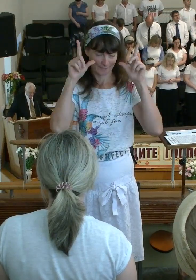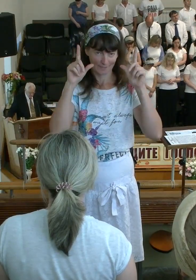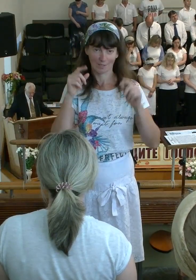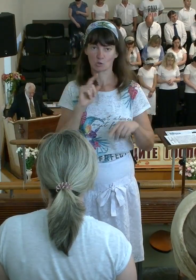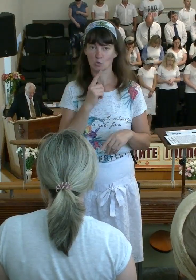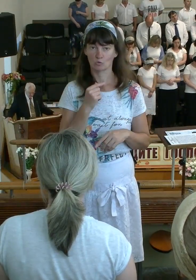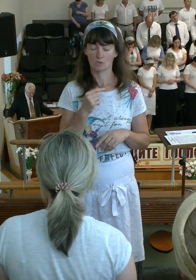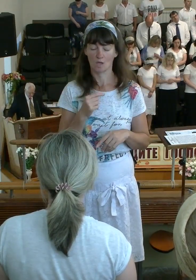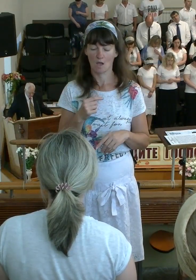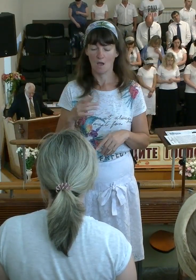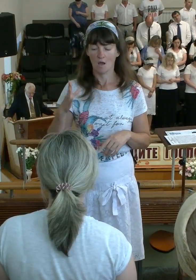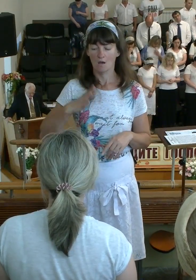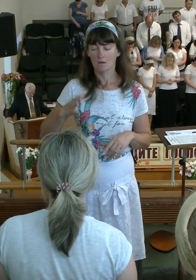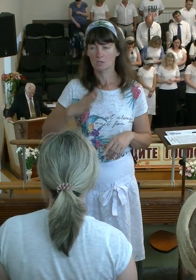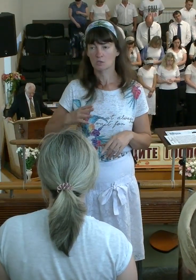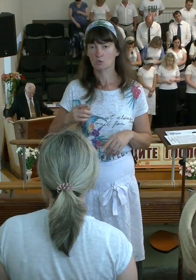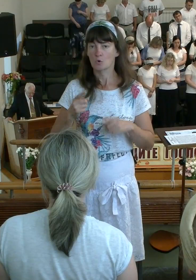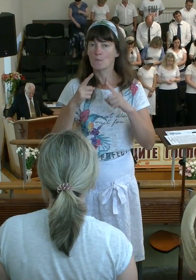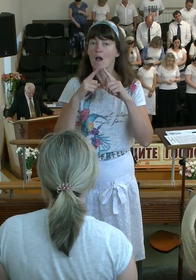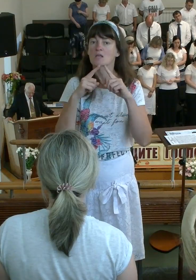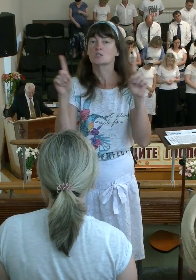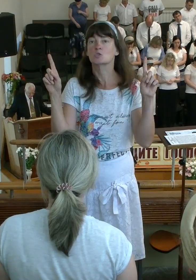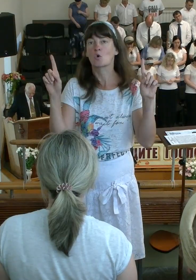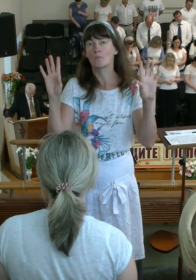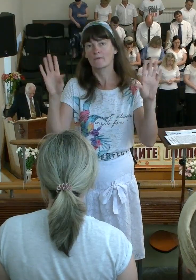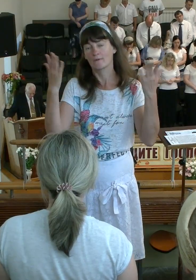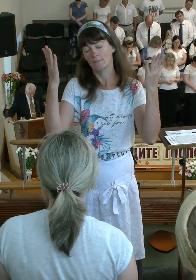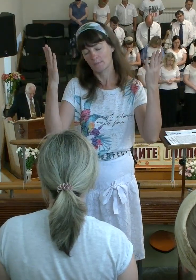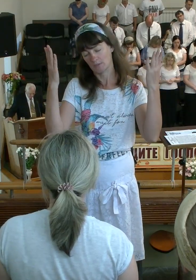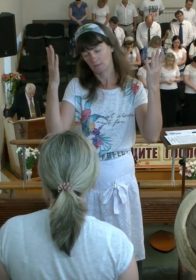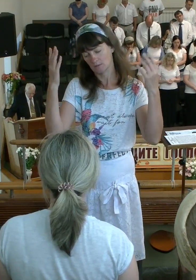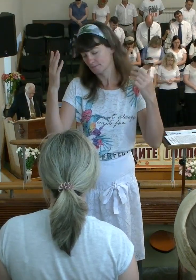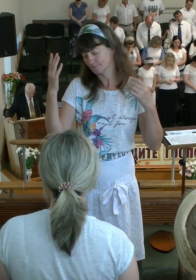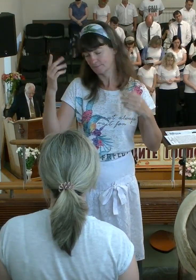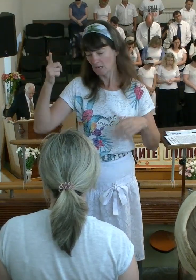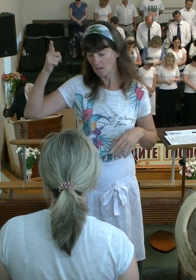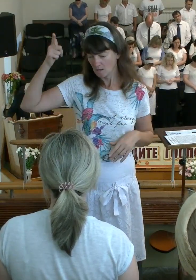особых землетрясений, потрясений. Господь наш,